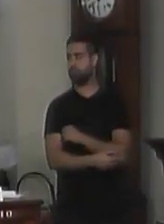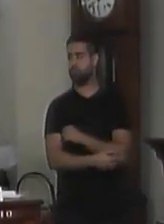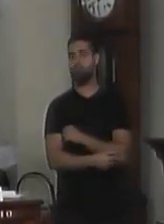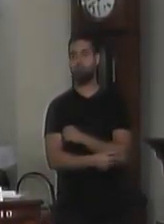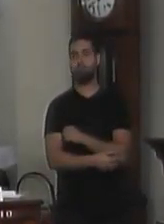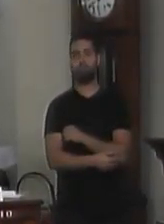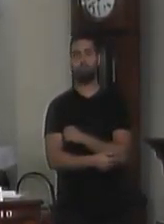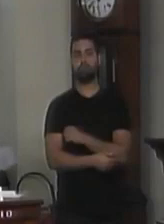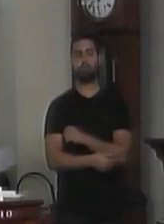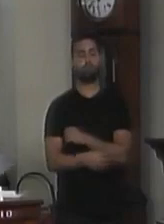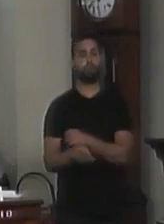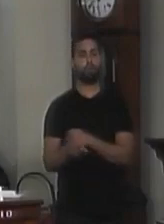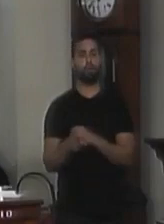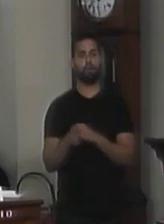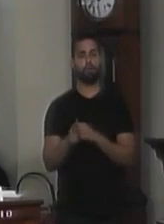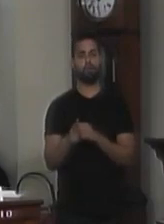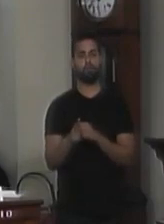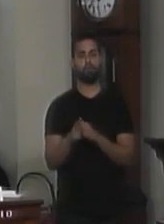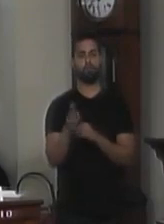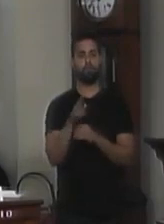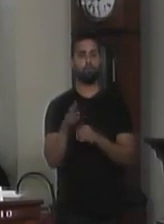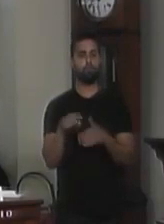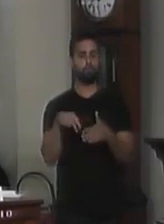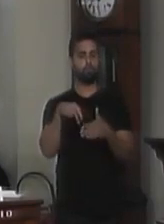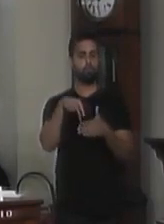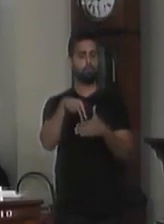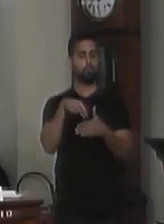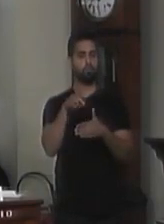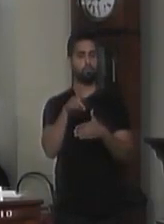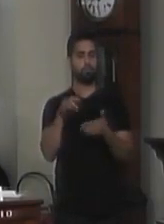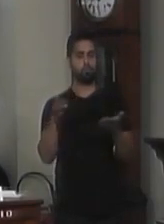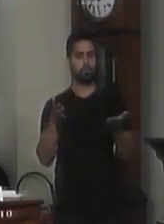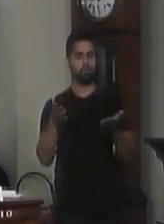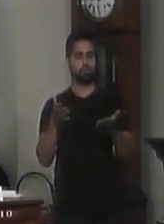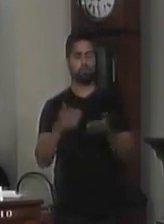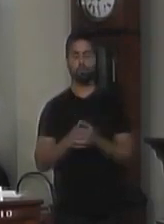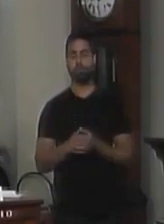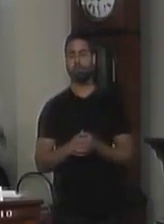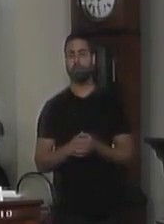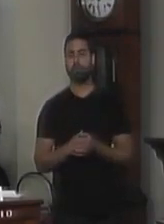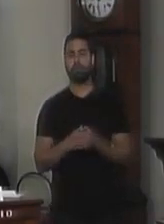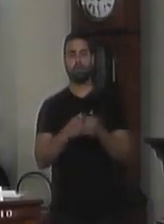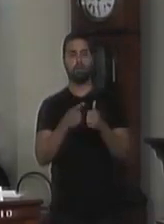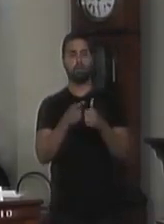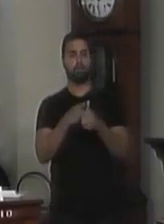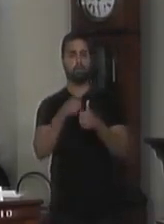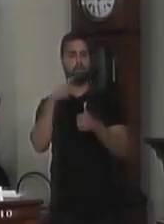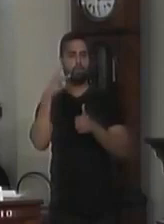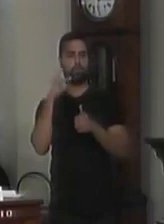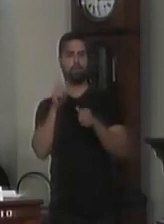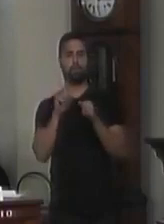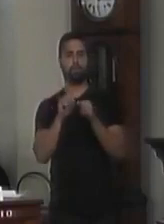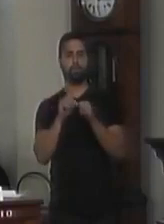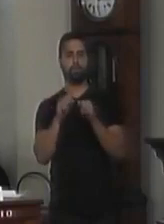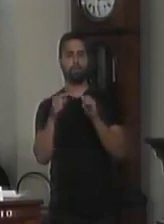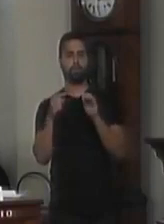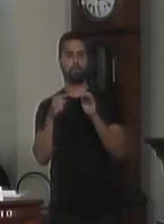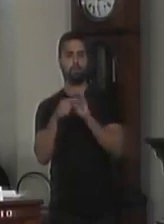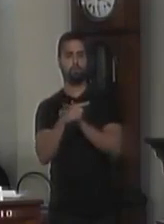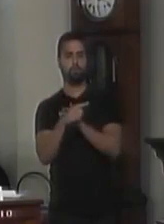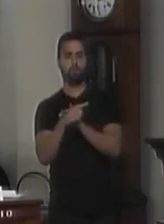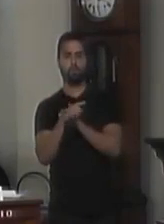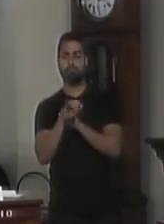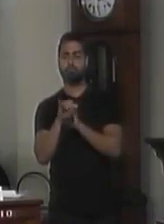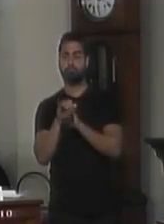a ordem do uso de tribuna da sessão de hoje, primeiro vereador,